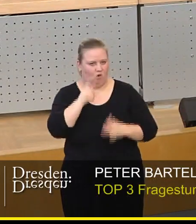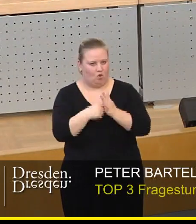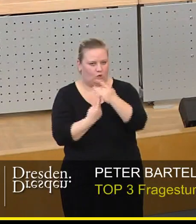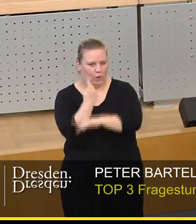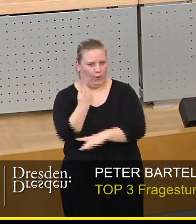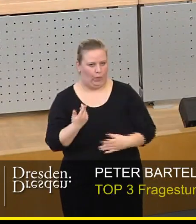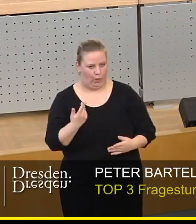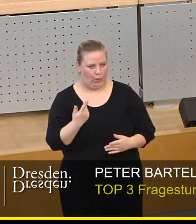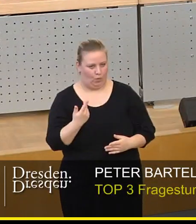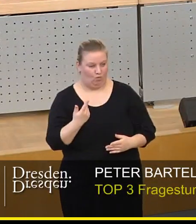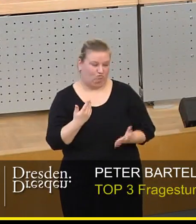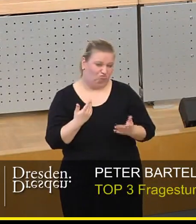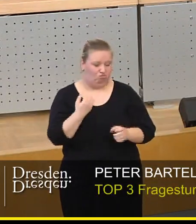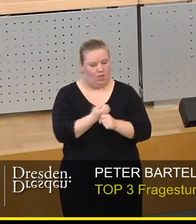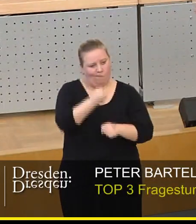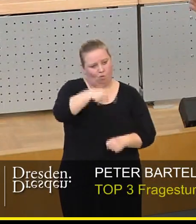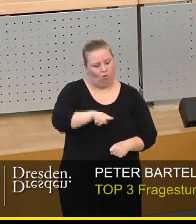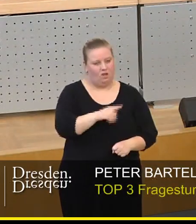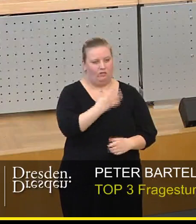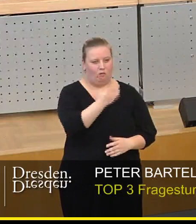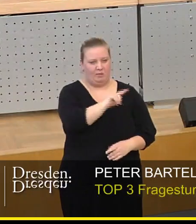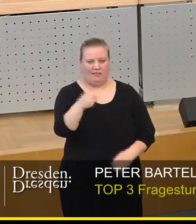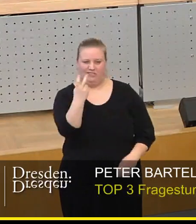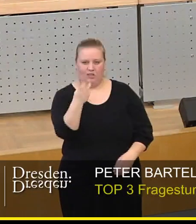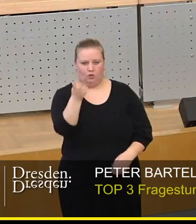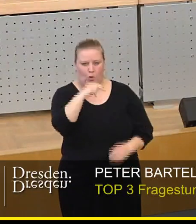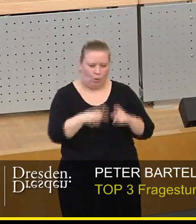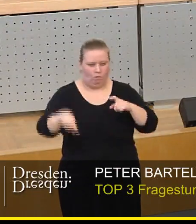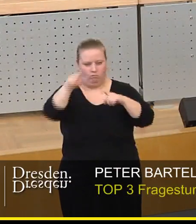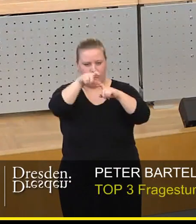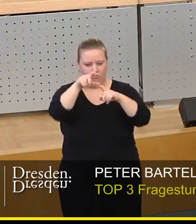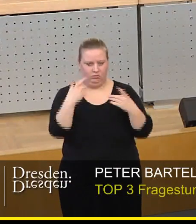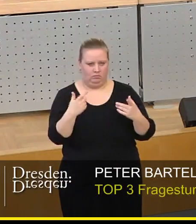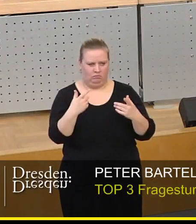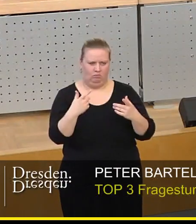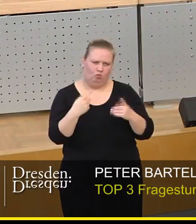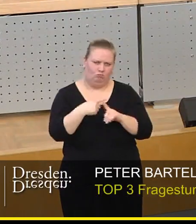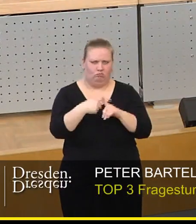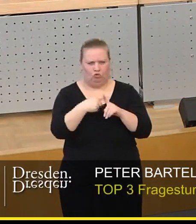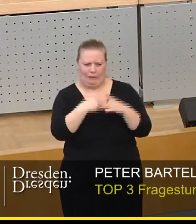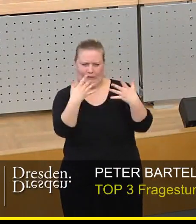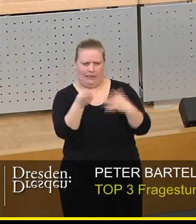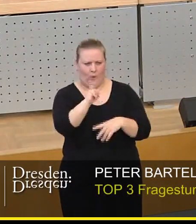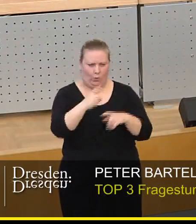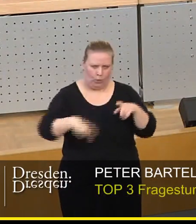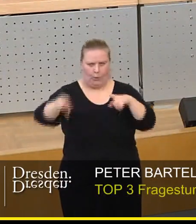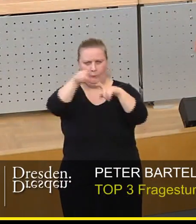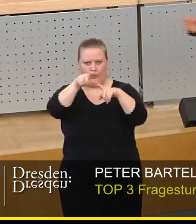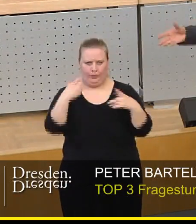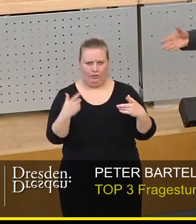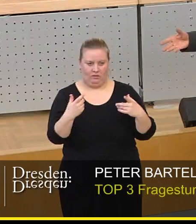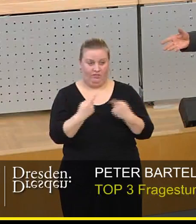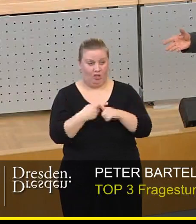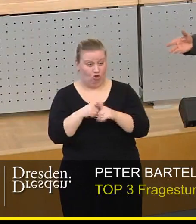um die es hier geht, das ist im Monat so zwischen 5 und 20 Euro. Ich denke, dass 10 Euro wäre so ein durchschnittlicher Wert, der